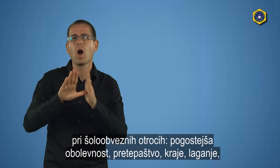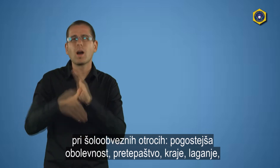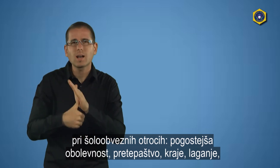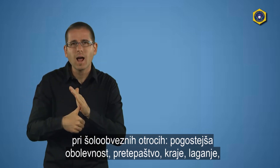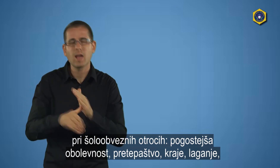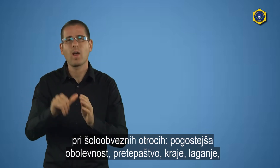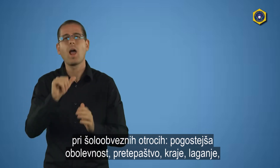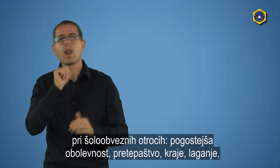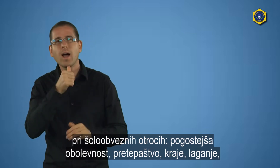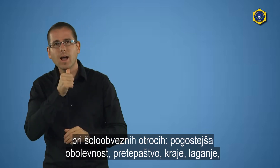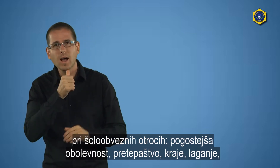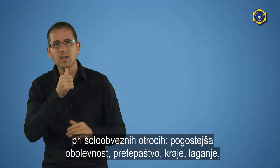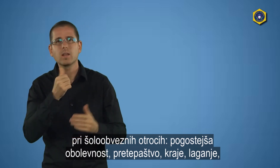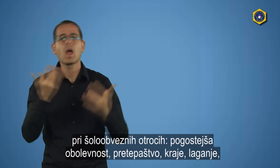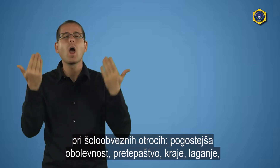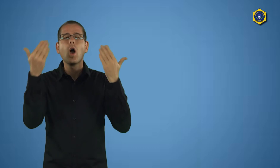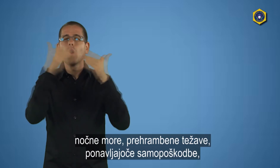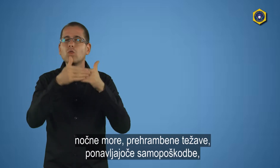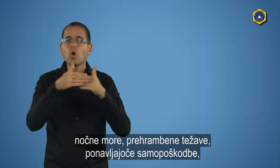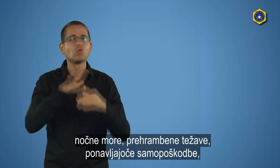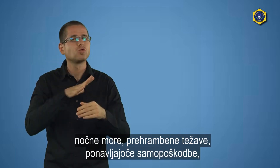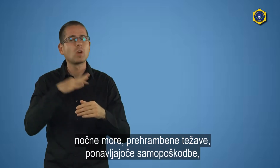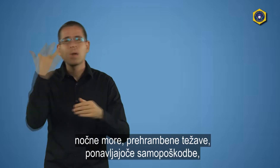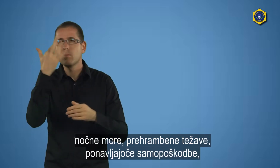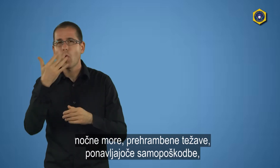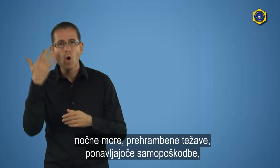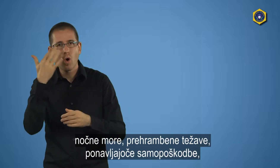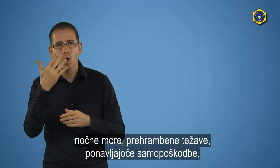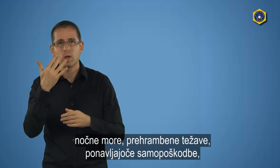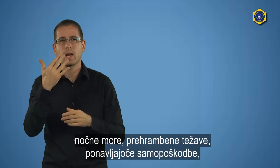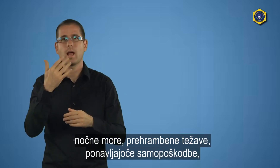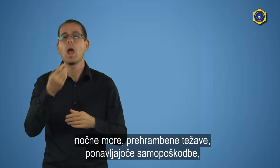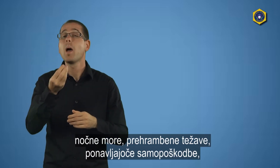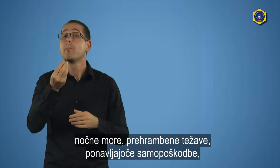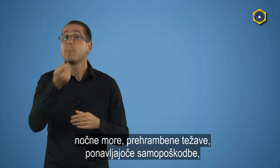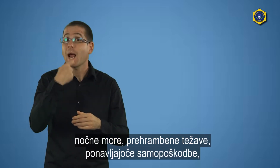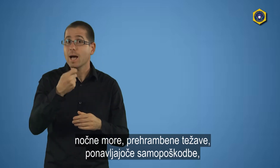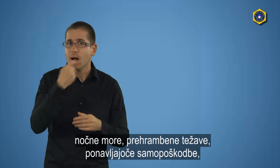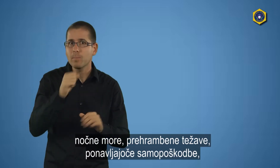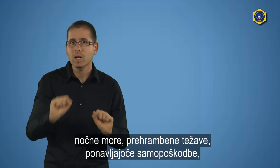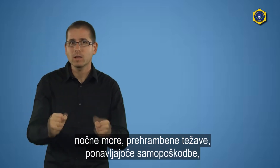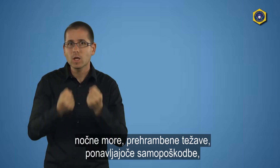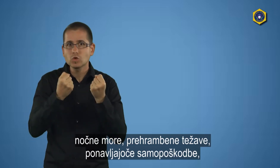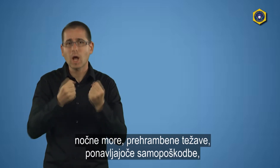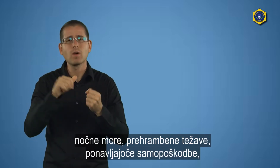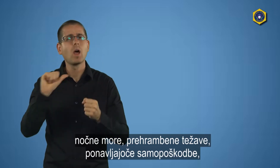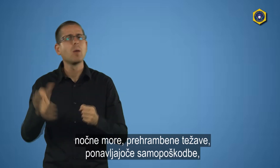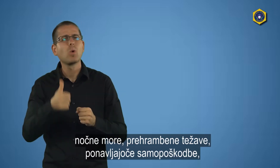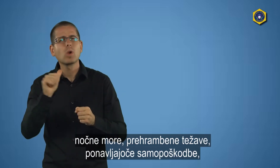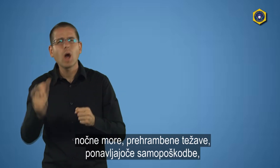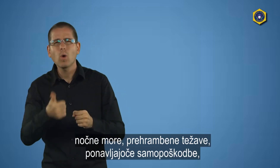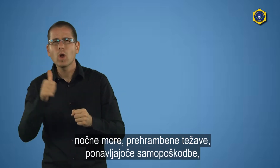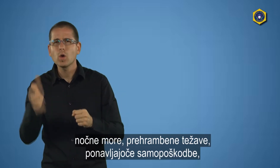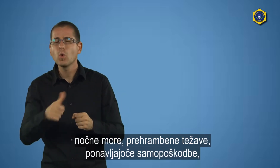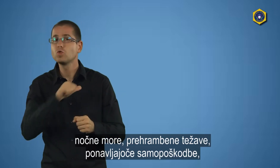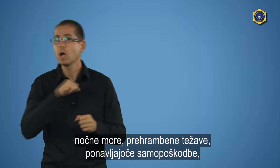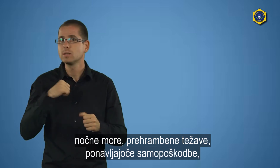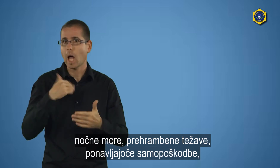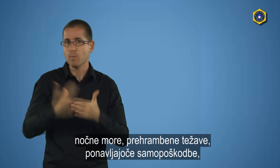kraje, laganje, nočne more, prehrambene težave, ponavljajoče samopoškodbe,